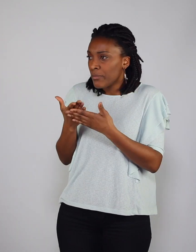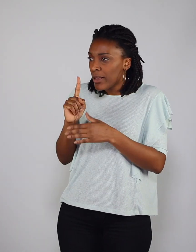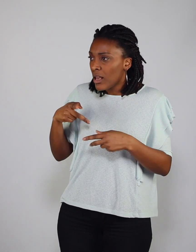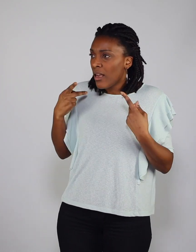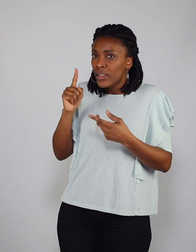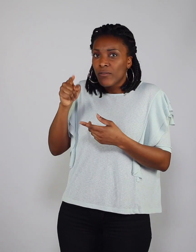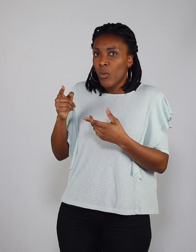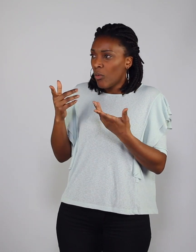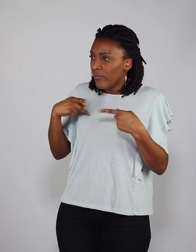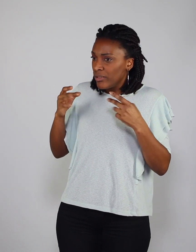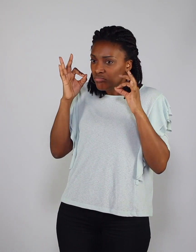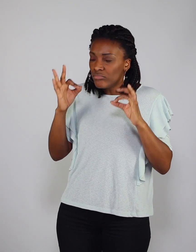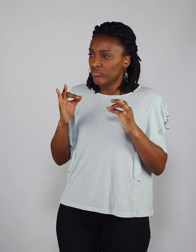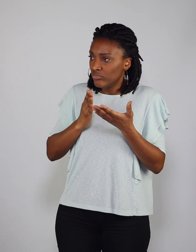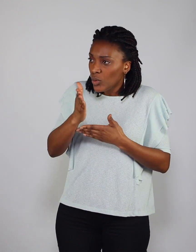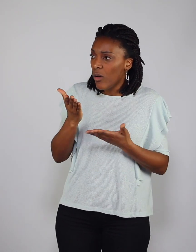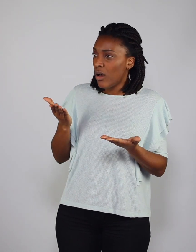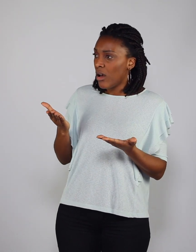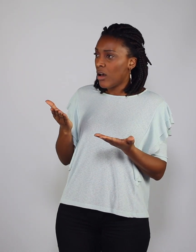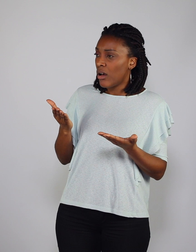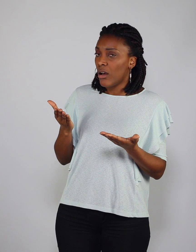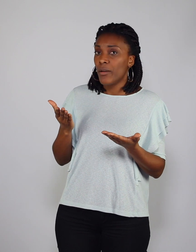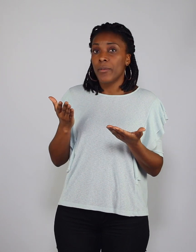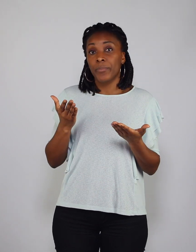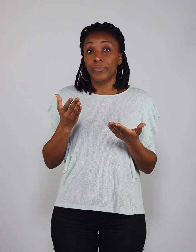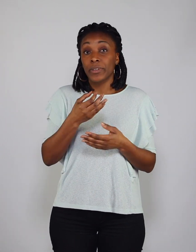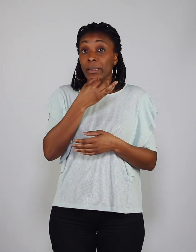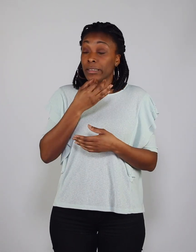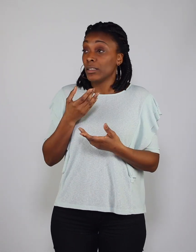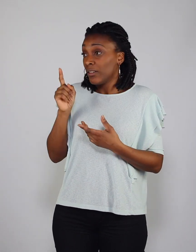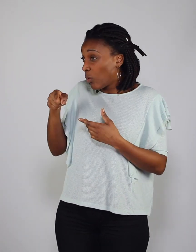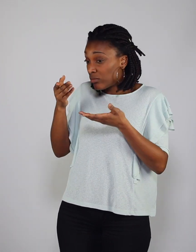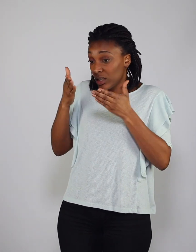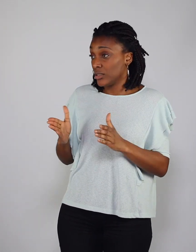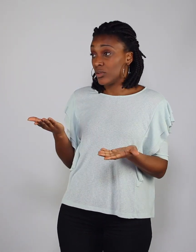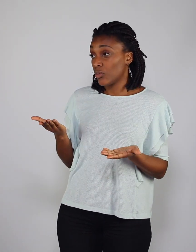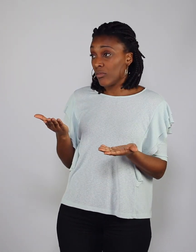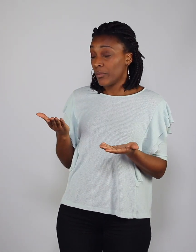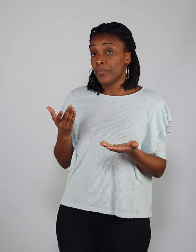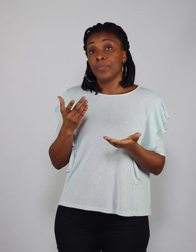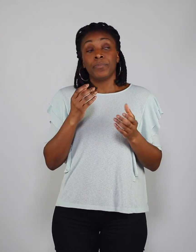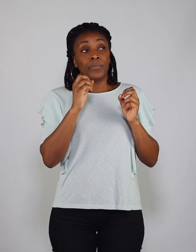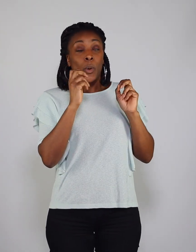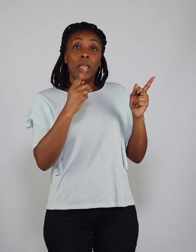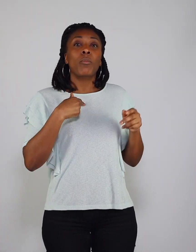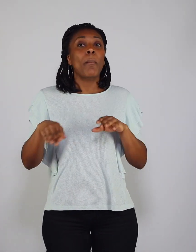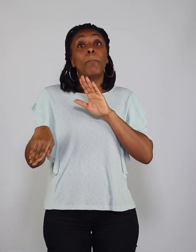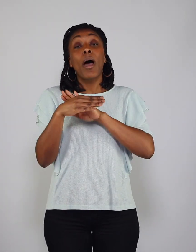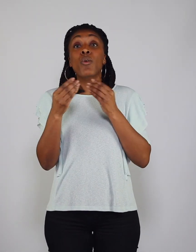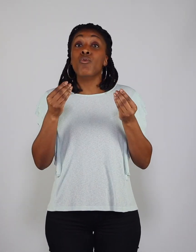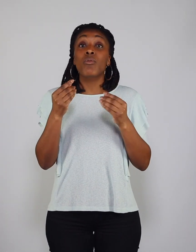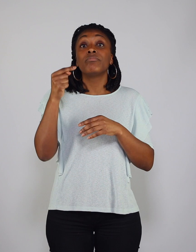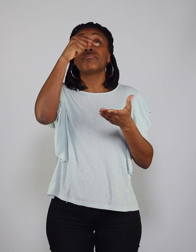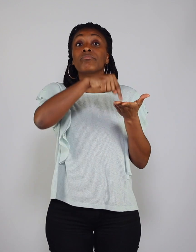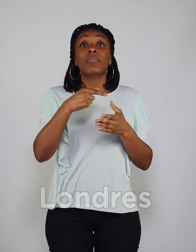ça la vie, il faut que tu fasses quelque chose de ta vie. » Et donc, gentiment, m'a dit « Il faut que je prenne une décision. » Donc, je suis partie